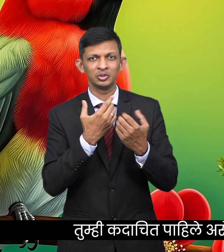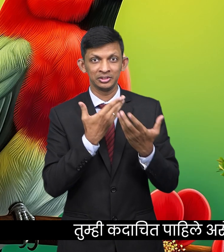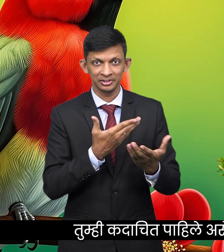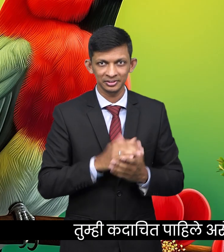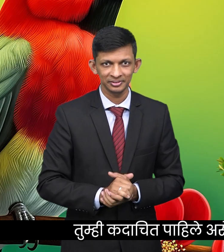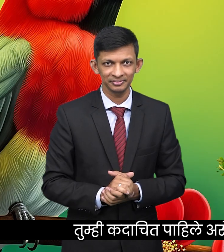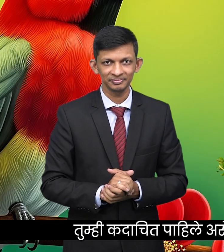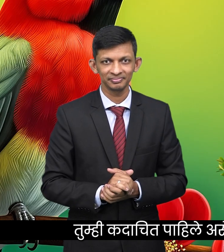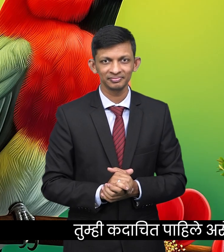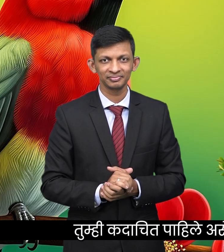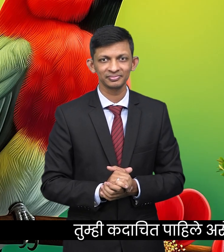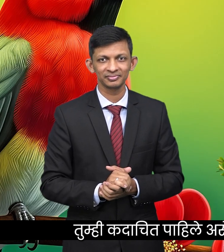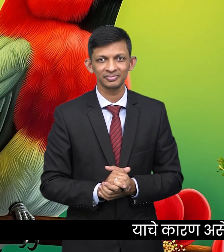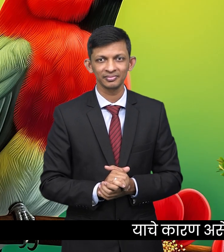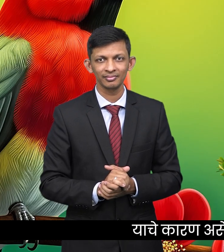हलवतात.